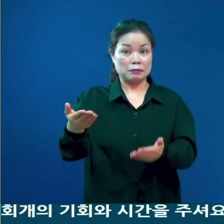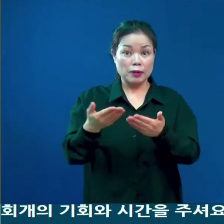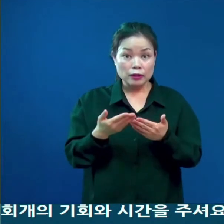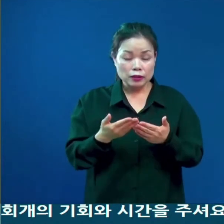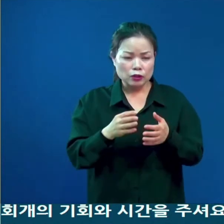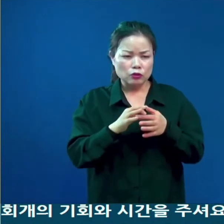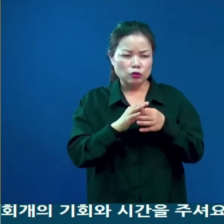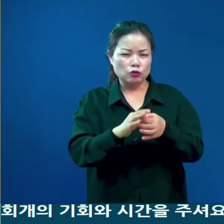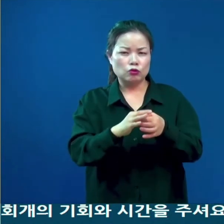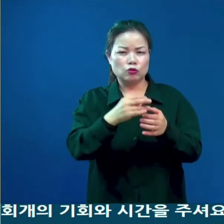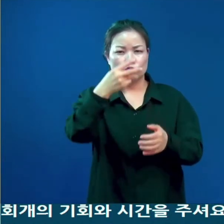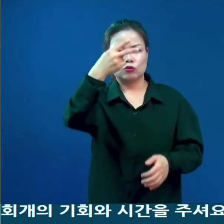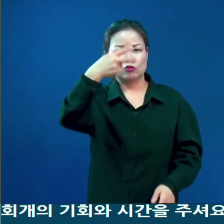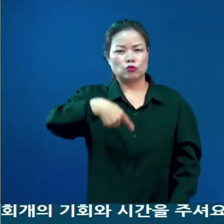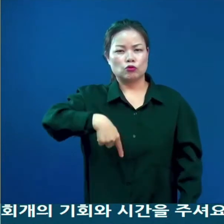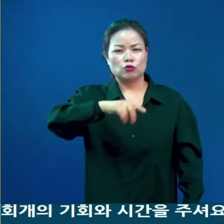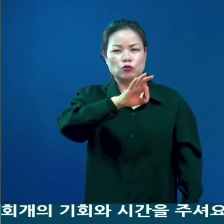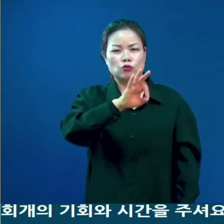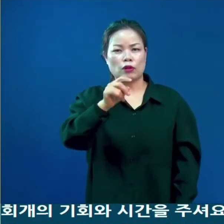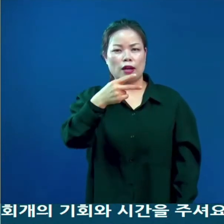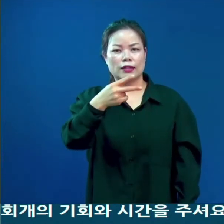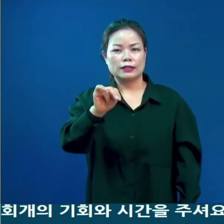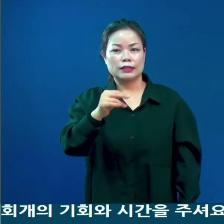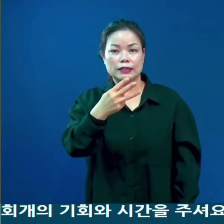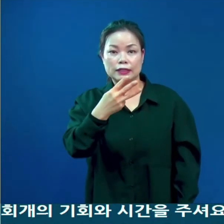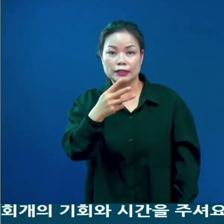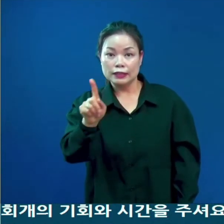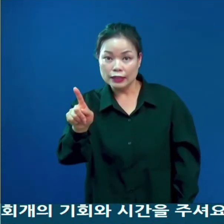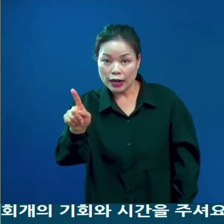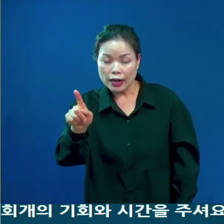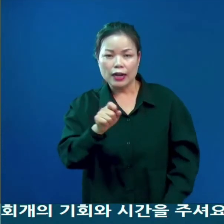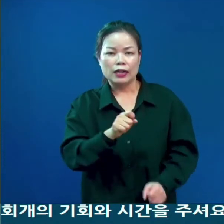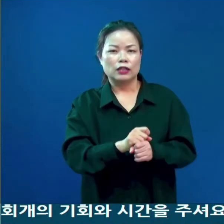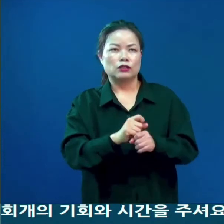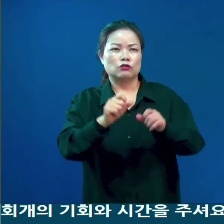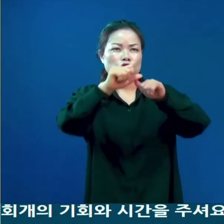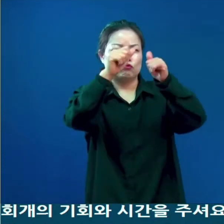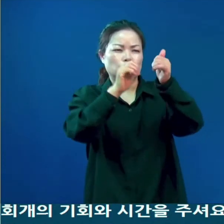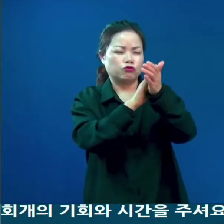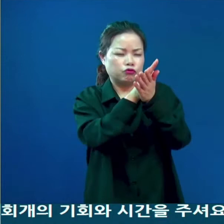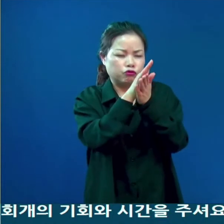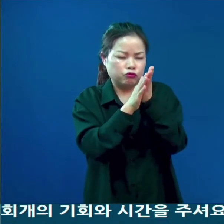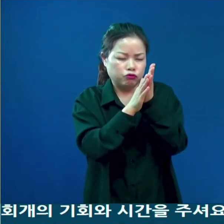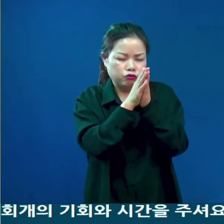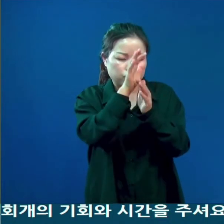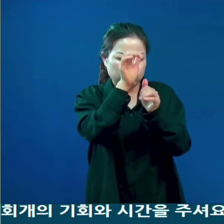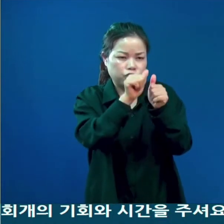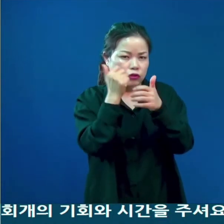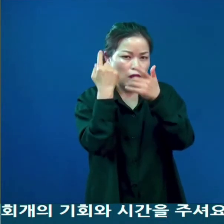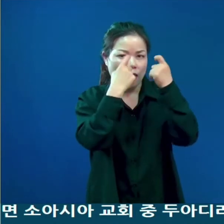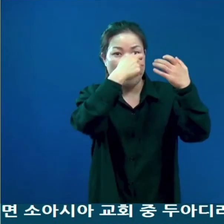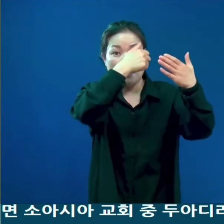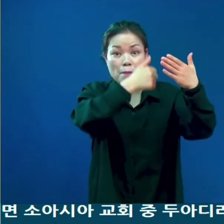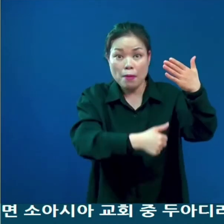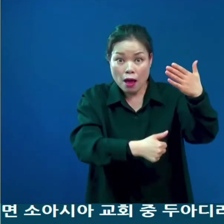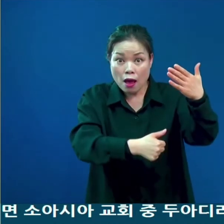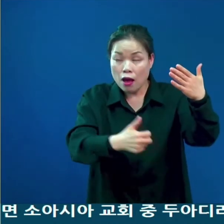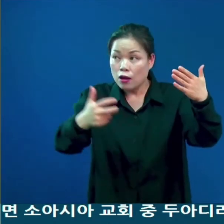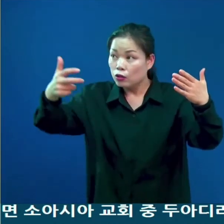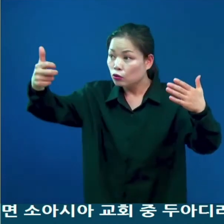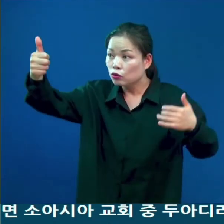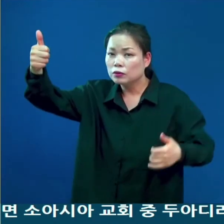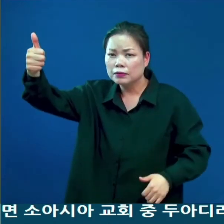그로 인해서 두아티라 교회는 우상 숭배에 물들게 돼요. 그러나 주님께서는